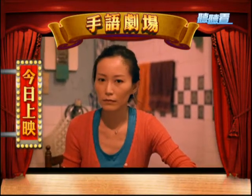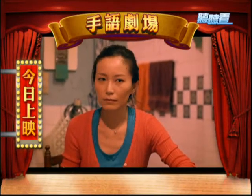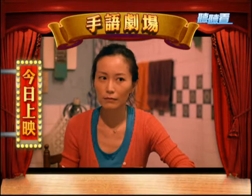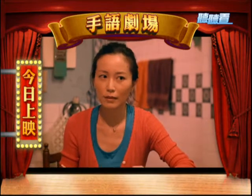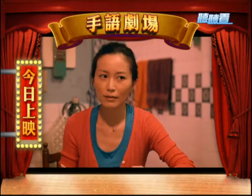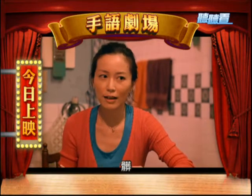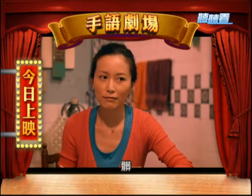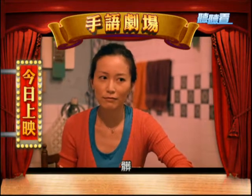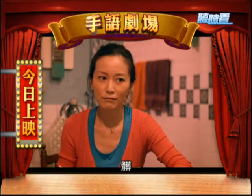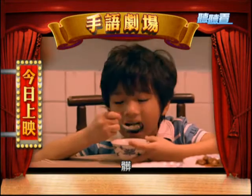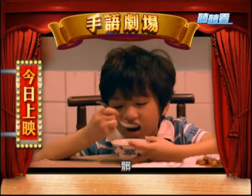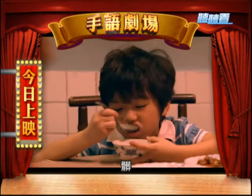脏，